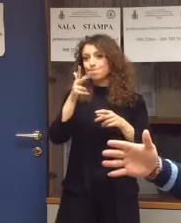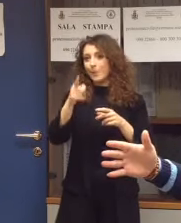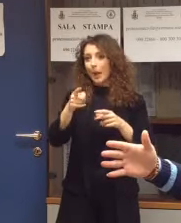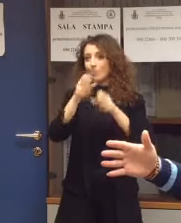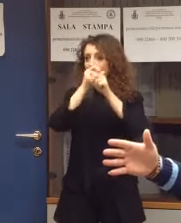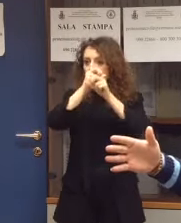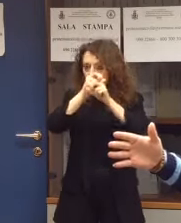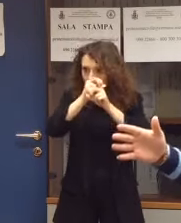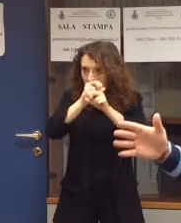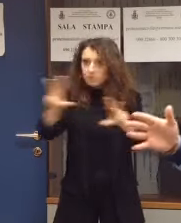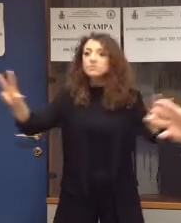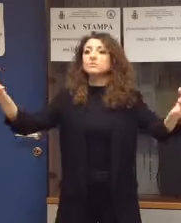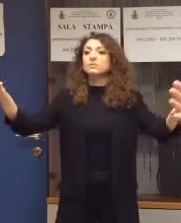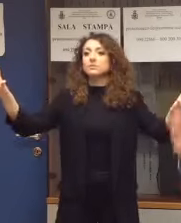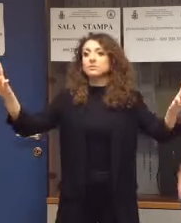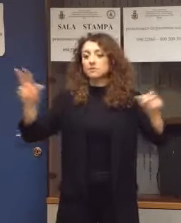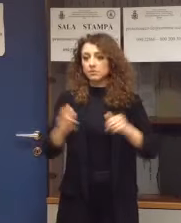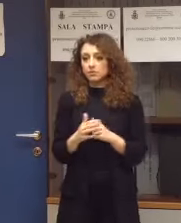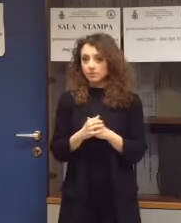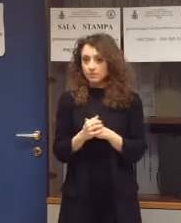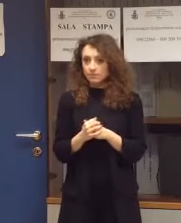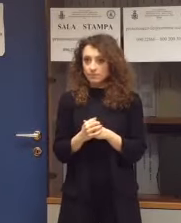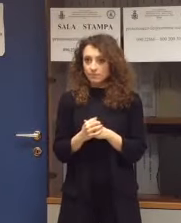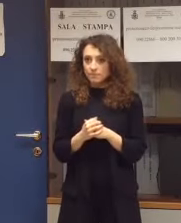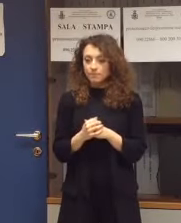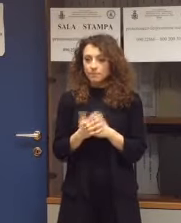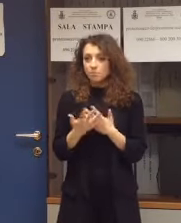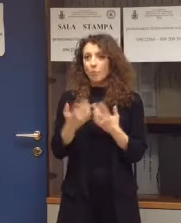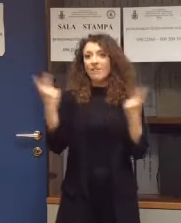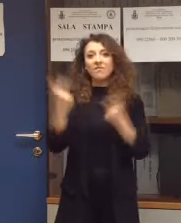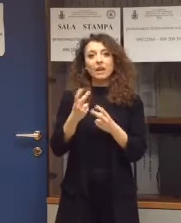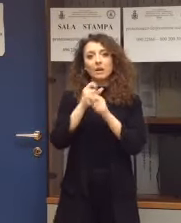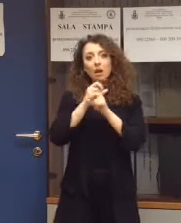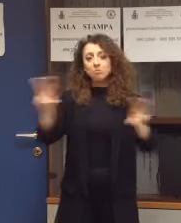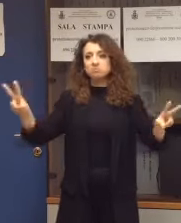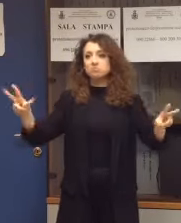verità infusa, no? E incontestabile.